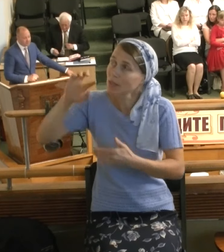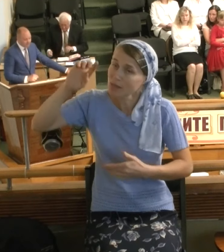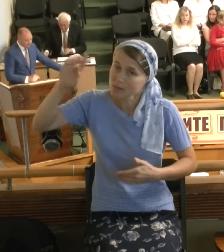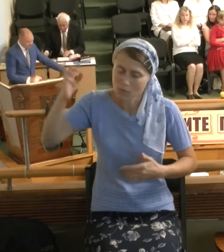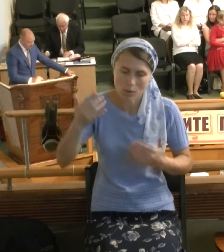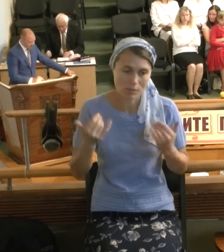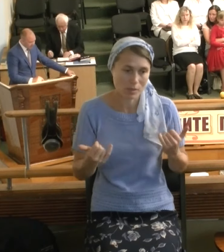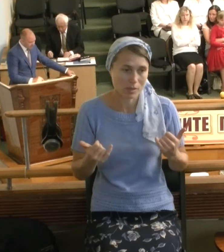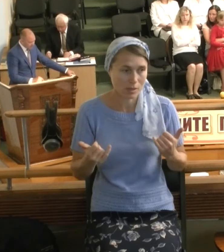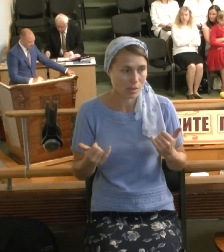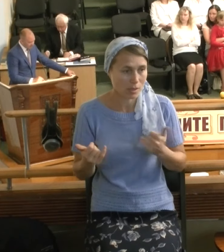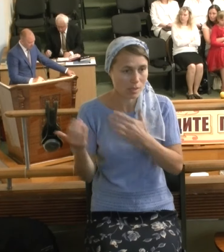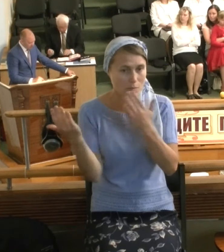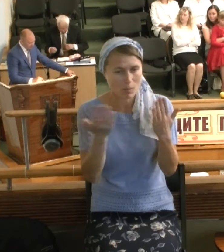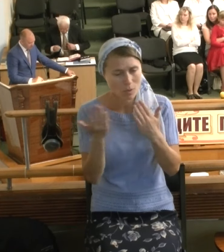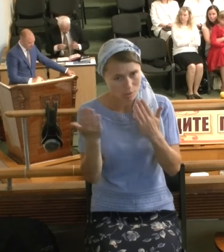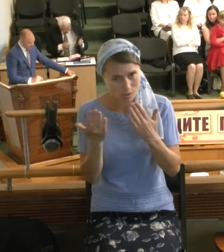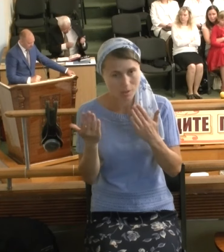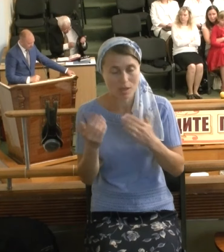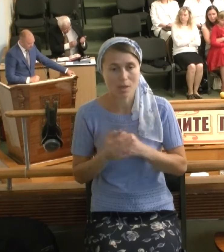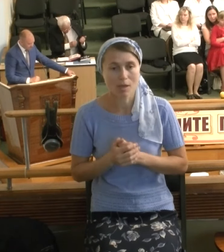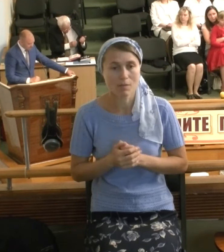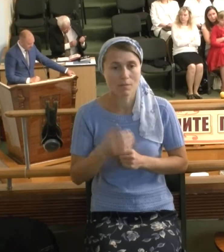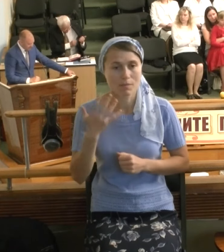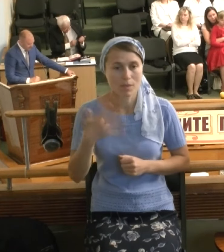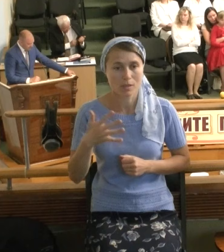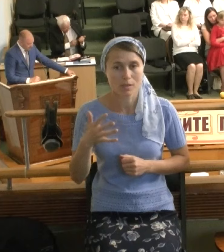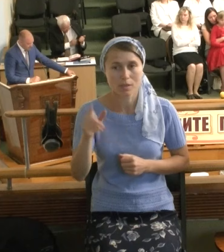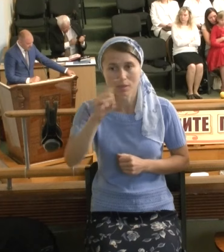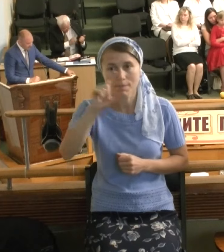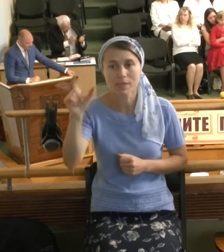прочитаем 50-й псалом.